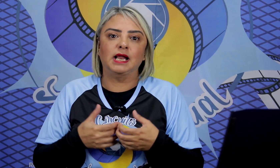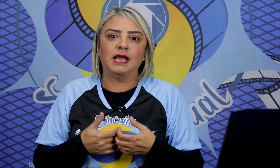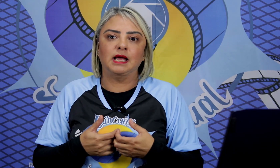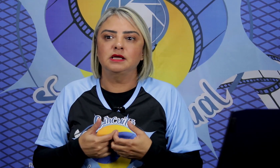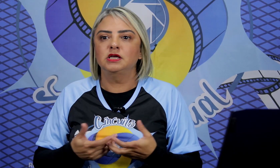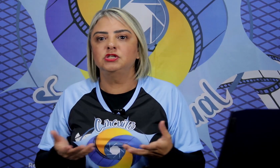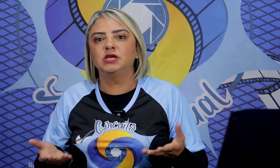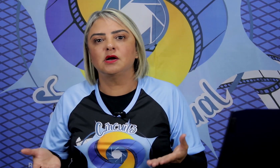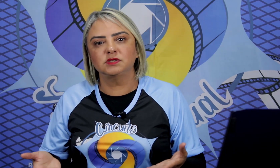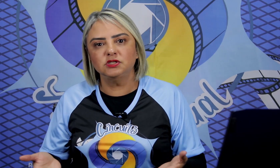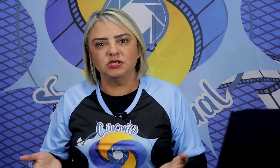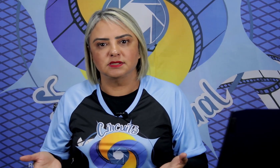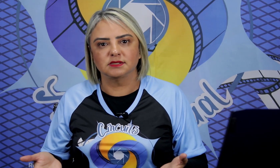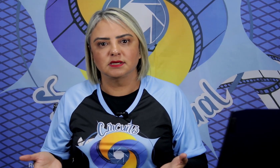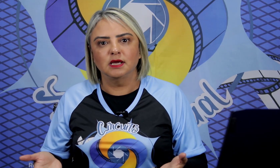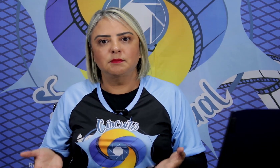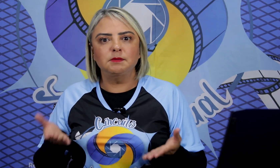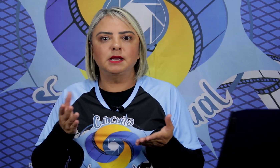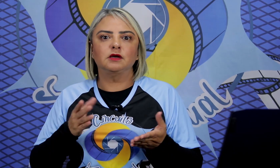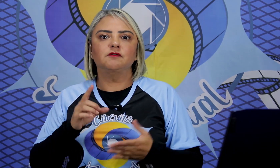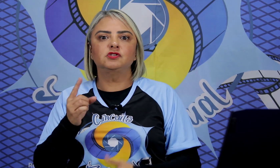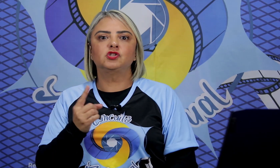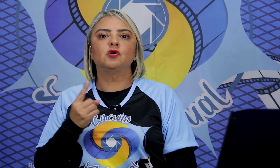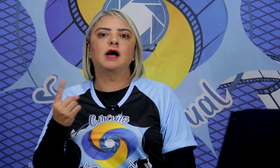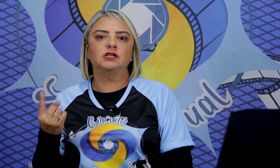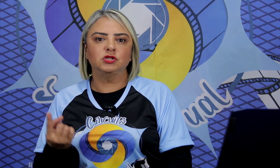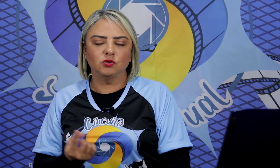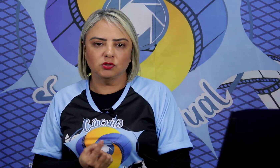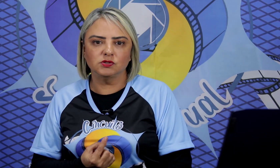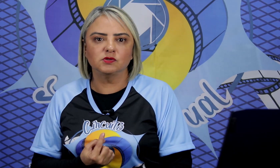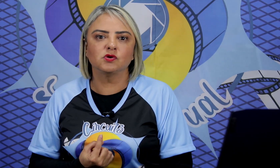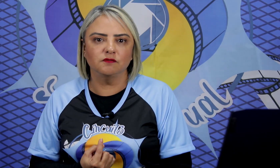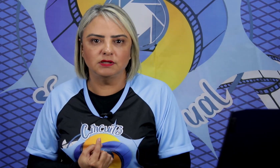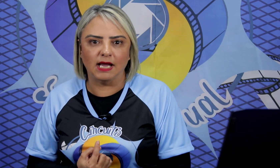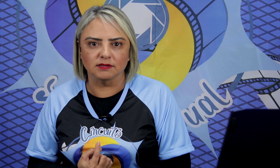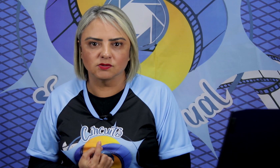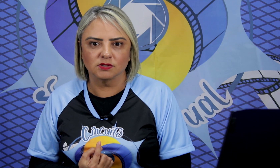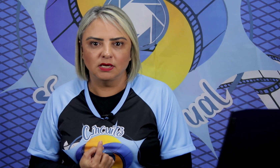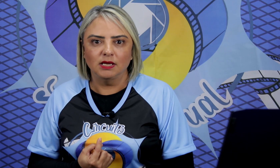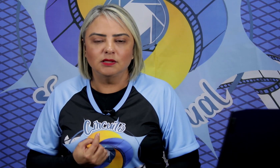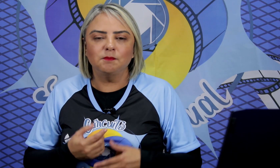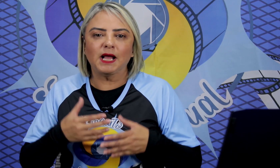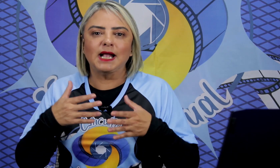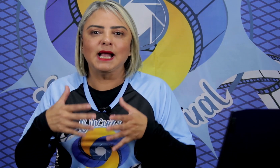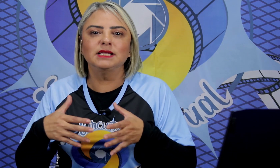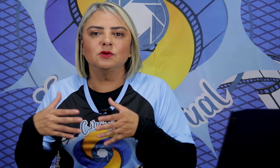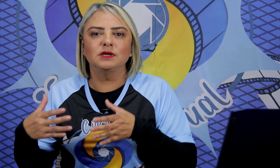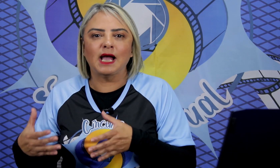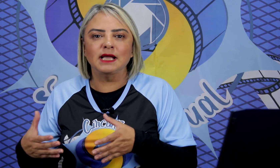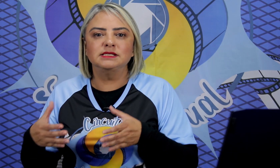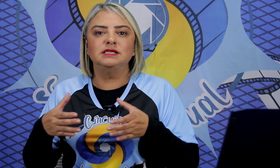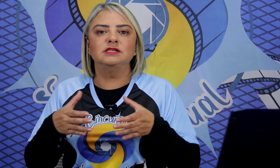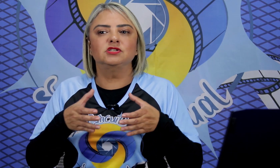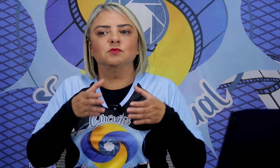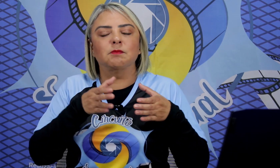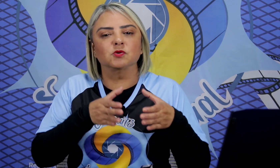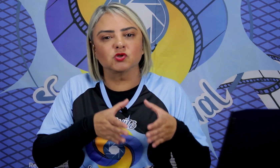lá de calça jeans. Primeiro que eu vou destoar de todos os convidados. Então, para cada lugar exige uma